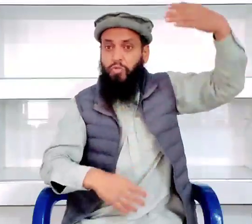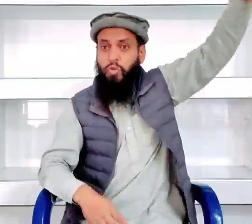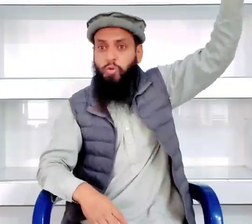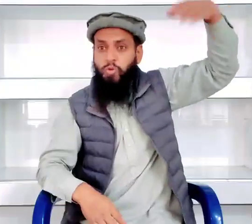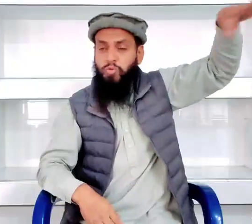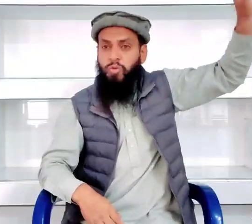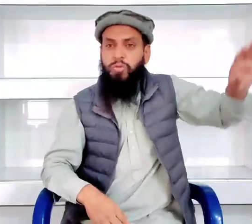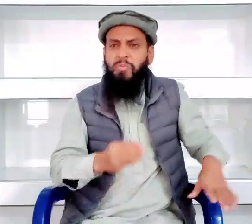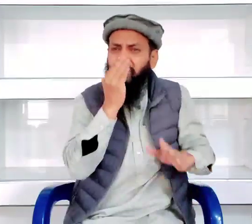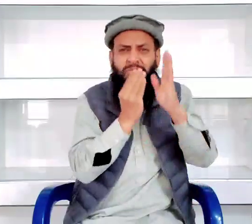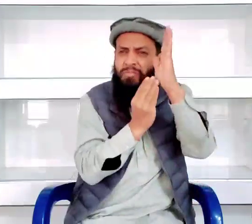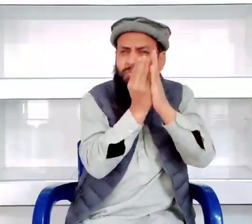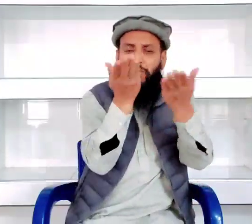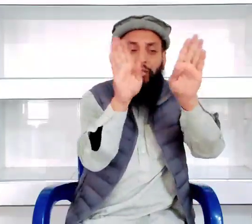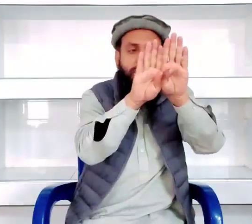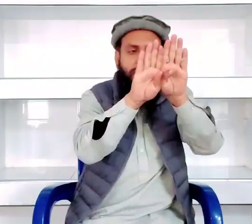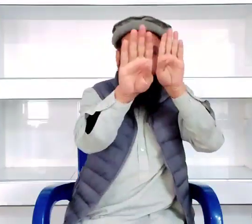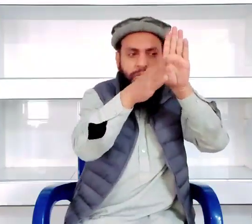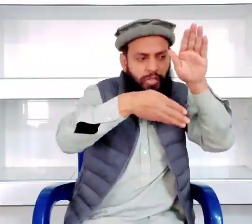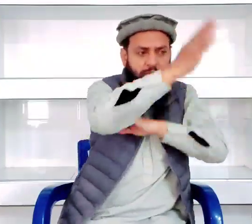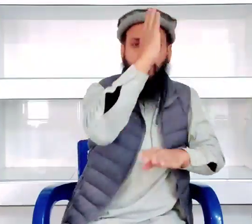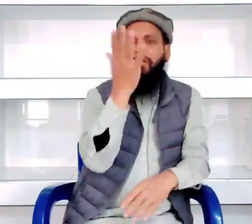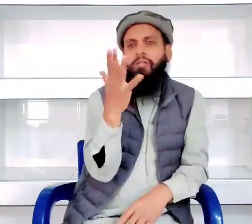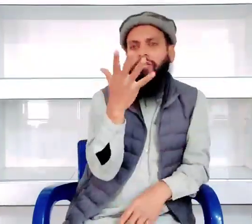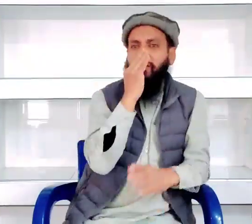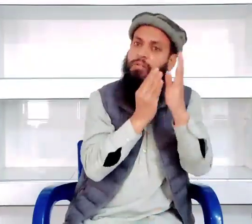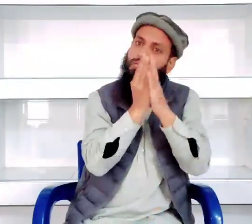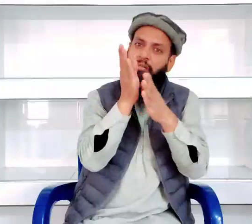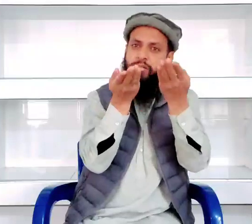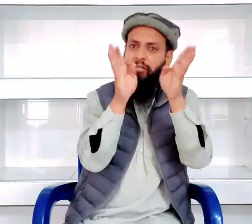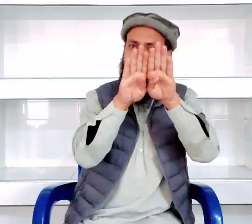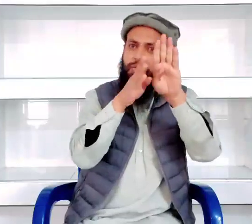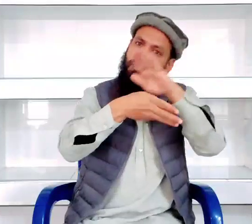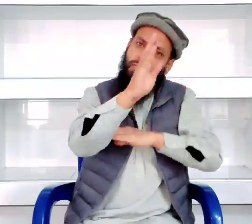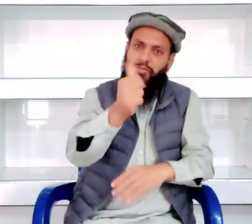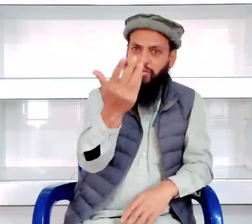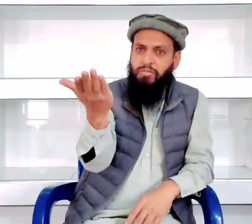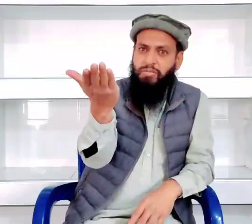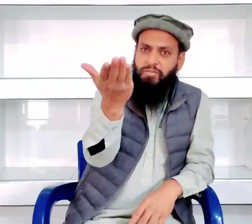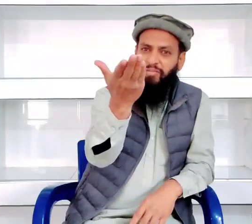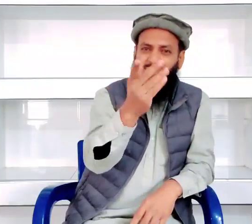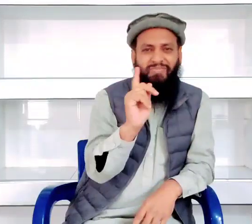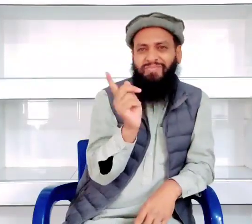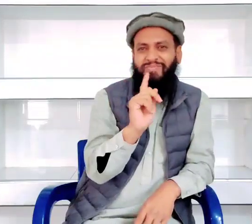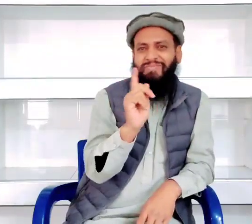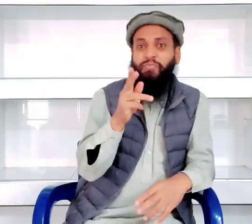کی جنت کے اندر داخل نہیں ہو سکے گا. اس واسطے میرے دوستوں ان مسائل کو سمجھنا بڑا اہم اور بڑا ہی ضروری